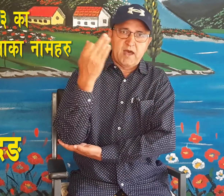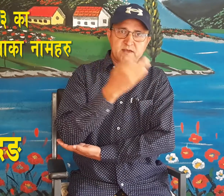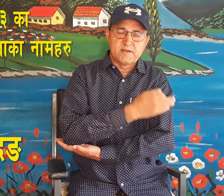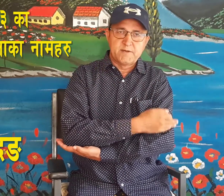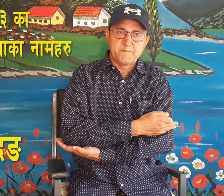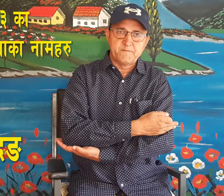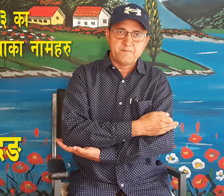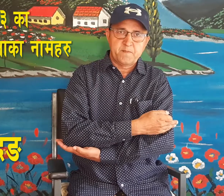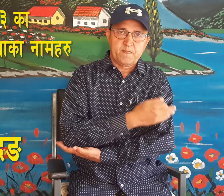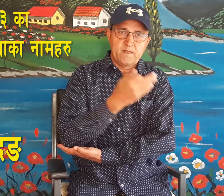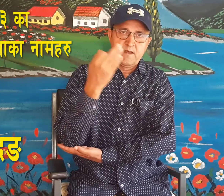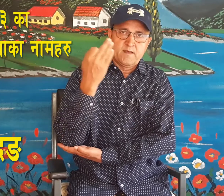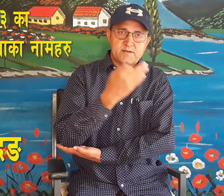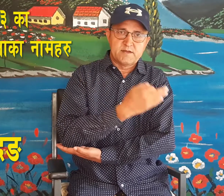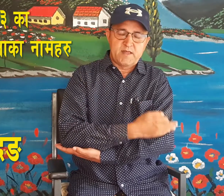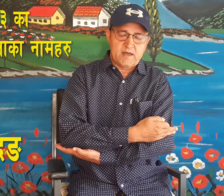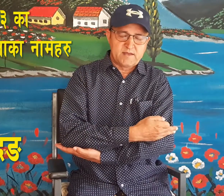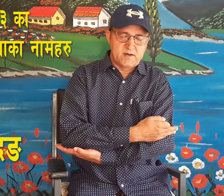धादिङ यसरी धादिङ गर्ने।